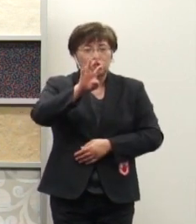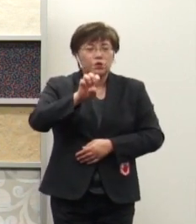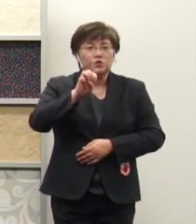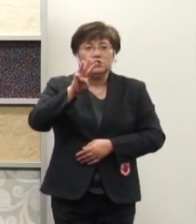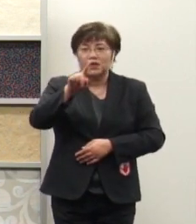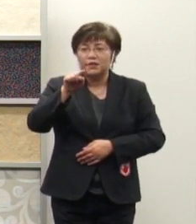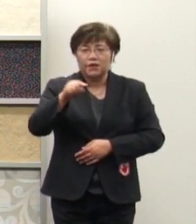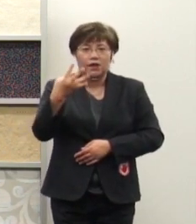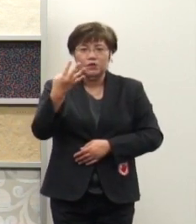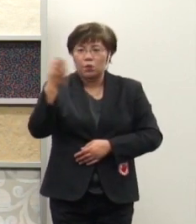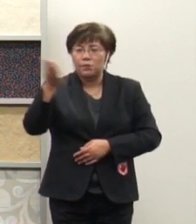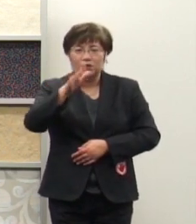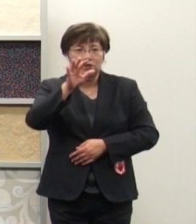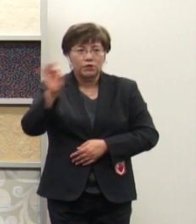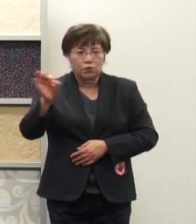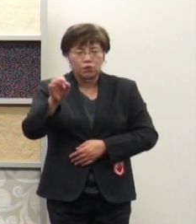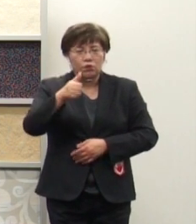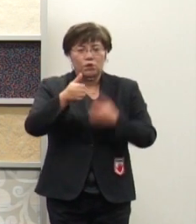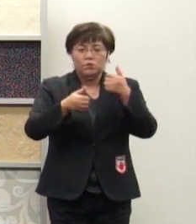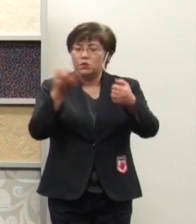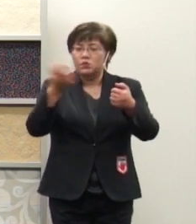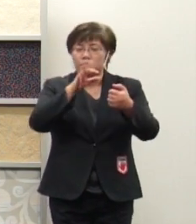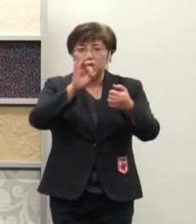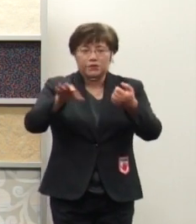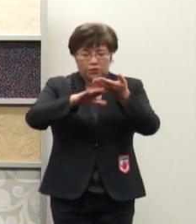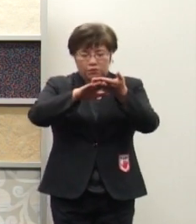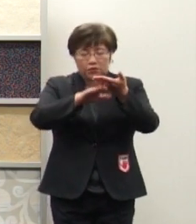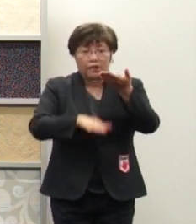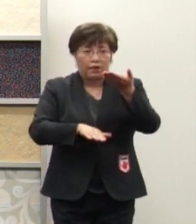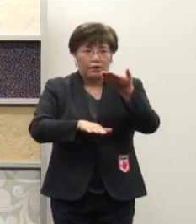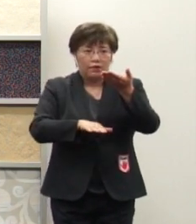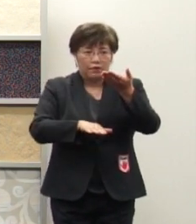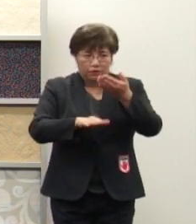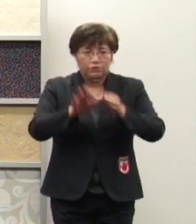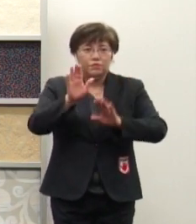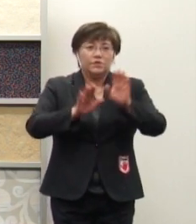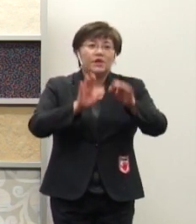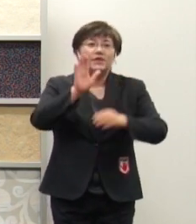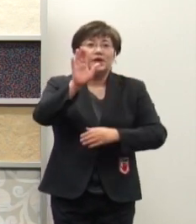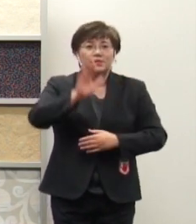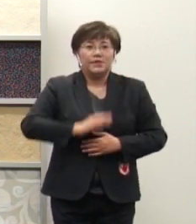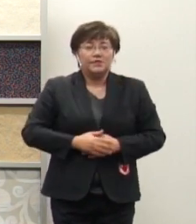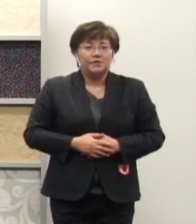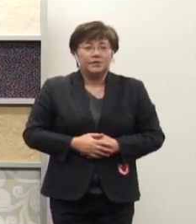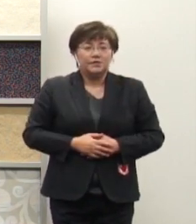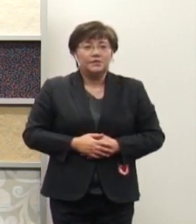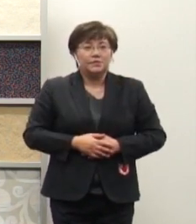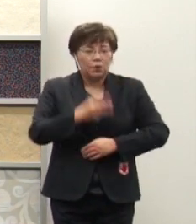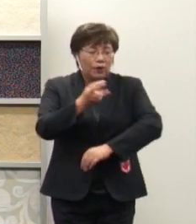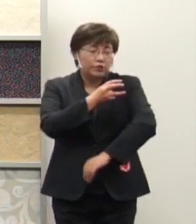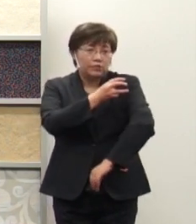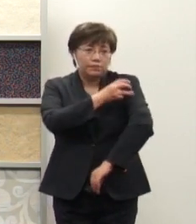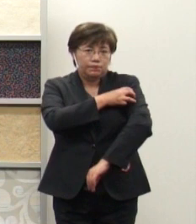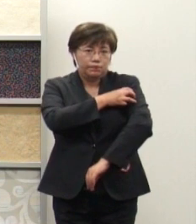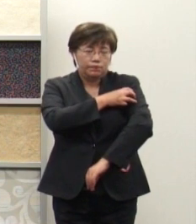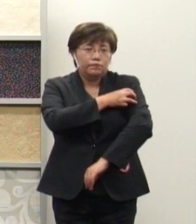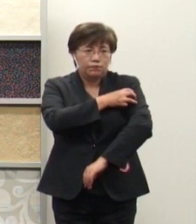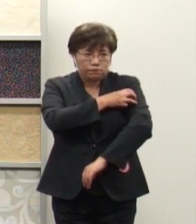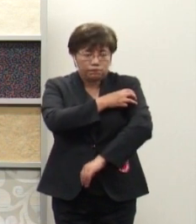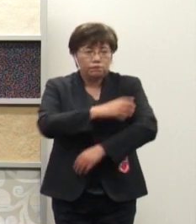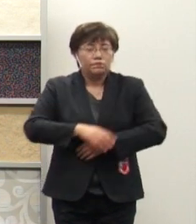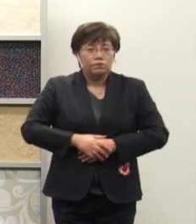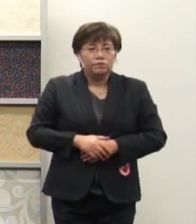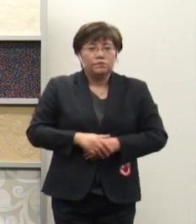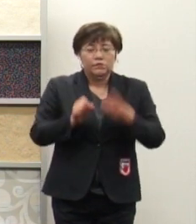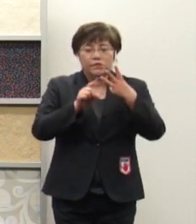43.4% と 50% を下回る水準を維持しております。またワクチンの接種状況ですが、27